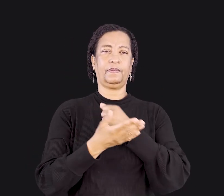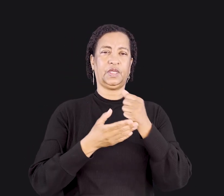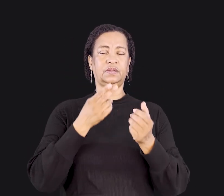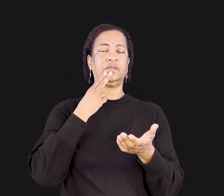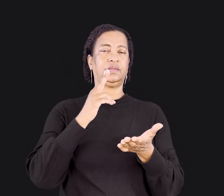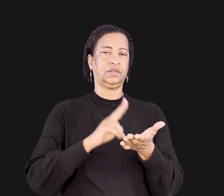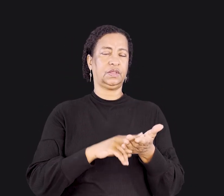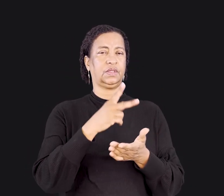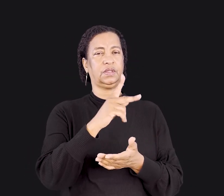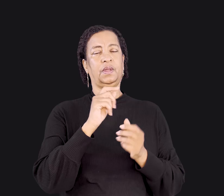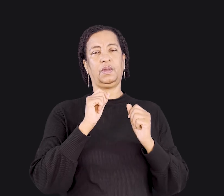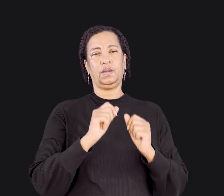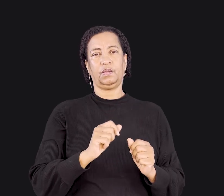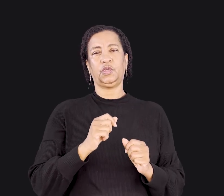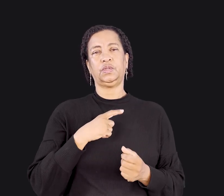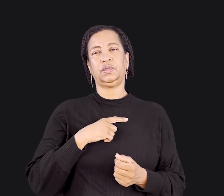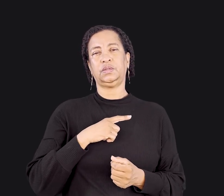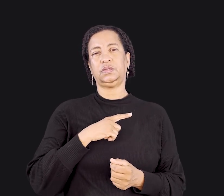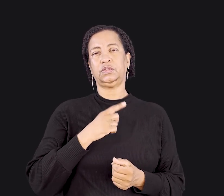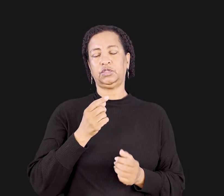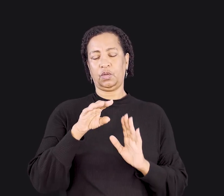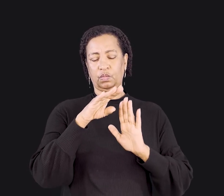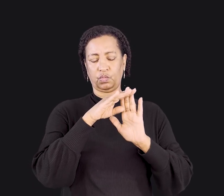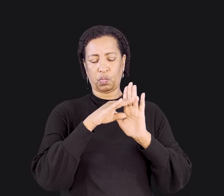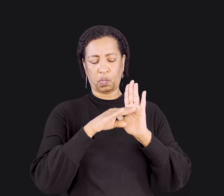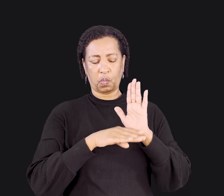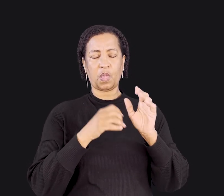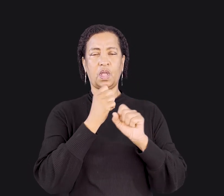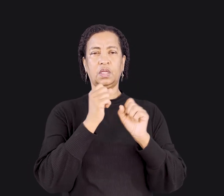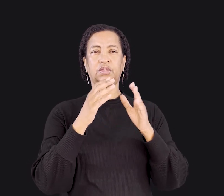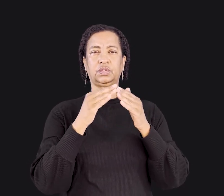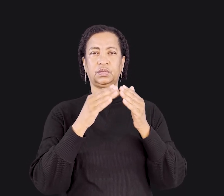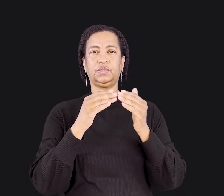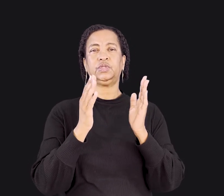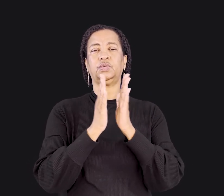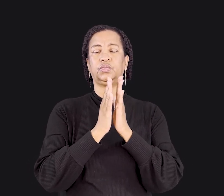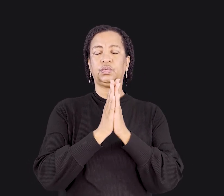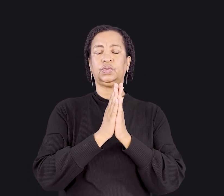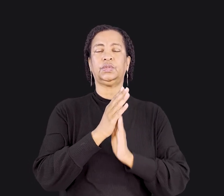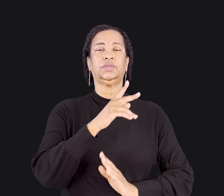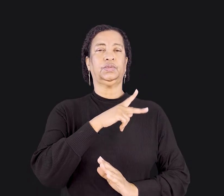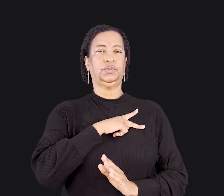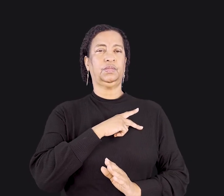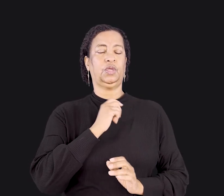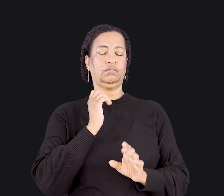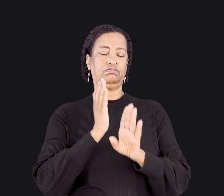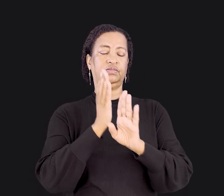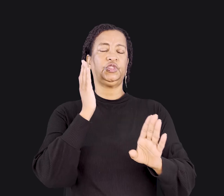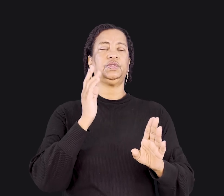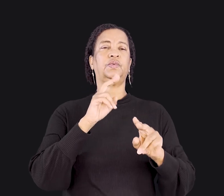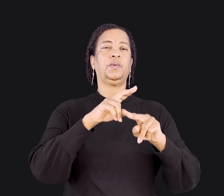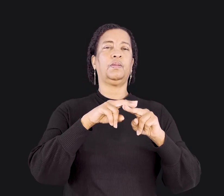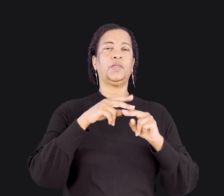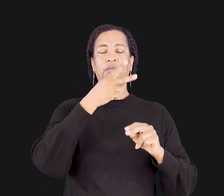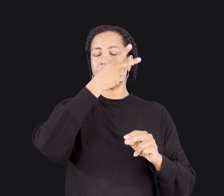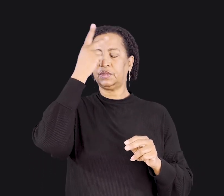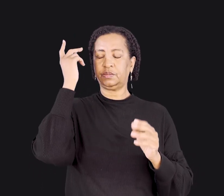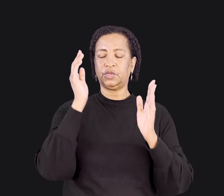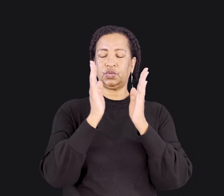suas cartas, poderíamos levantar uma lista grande dos pedidos de oração de Paulo e descobrir por quantas pessoas ele orava